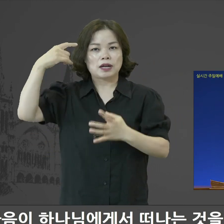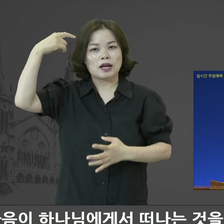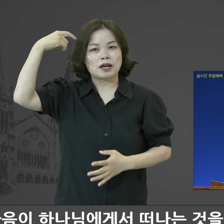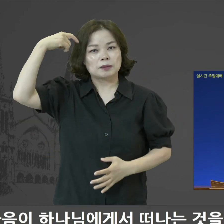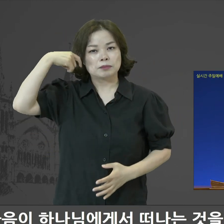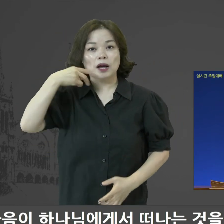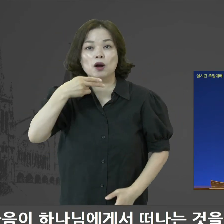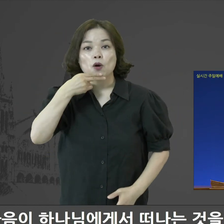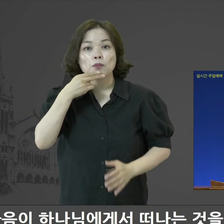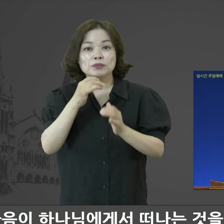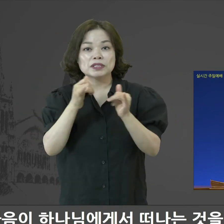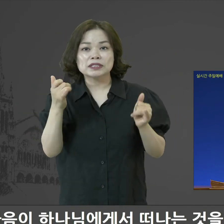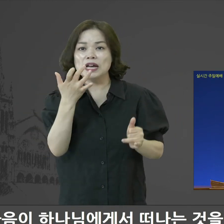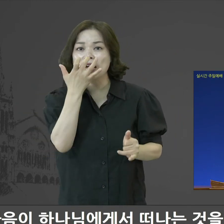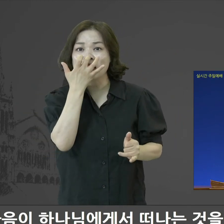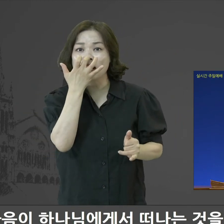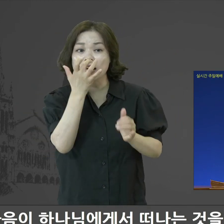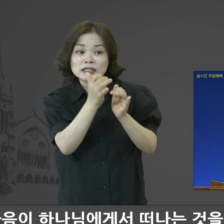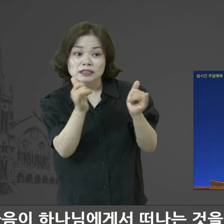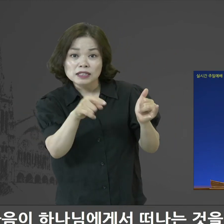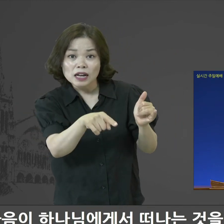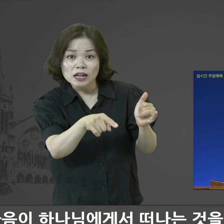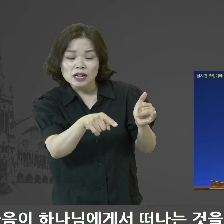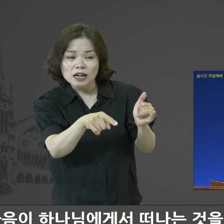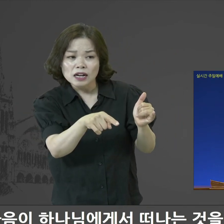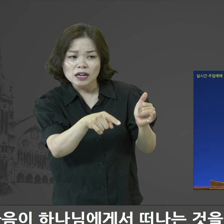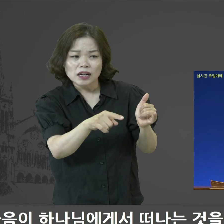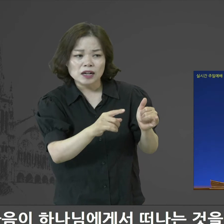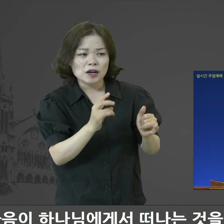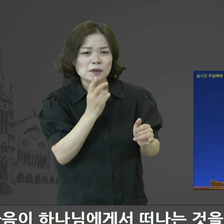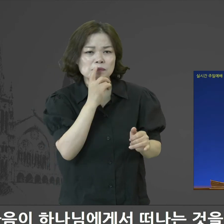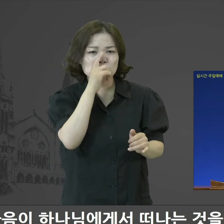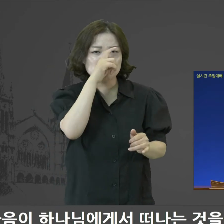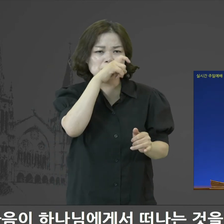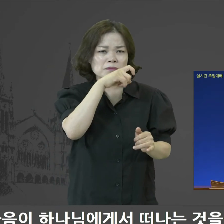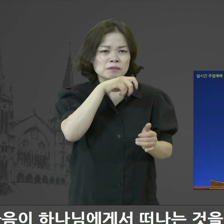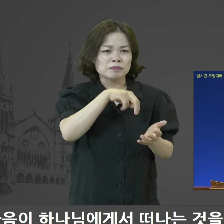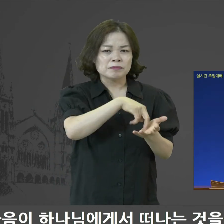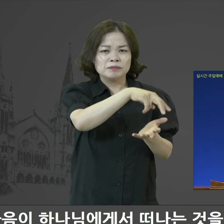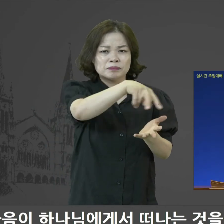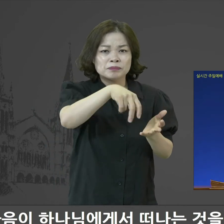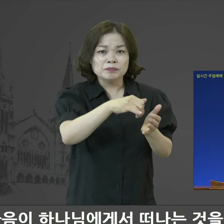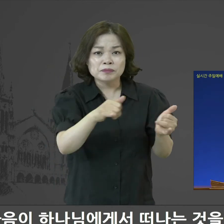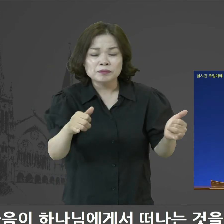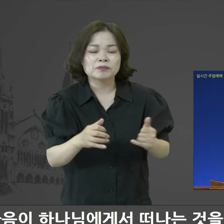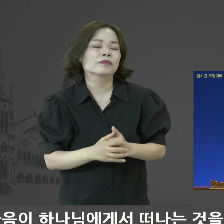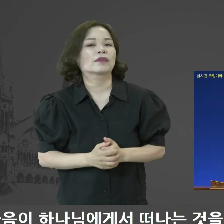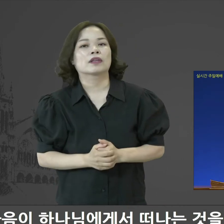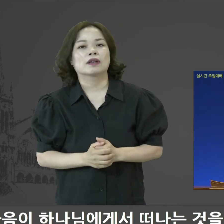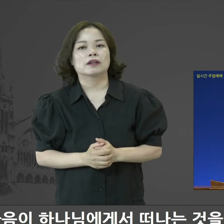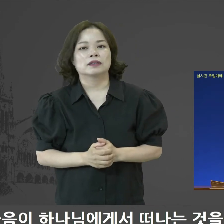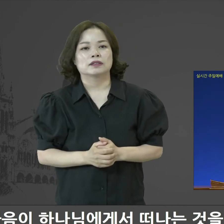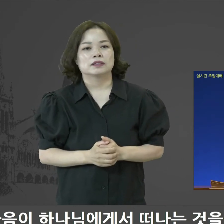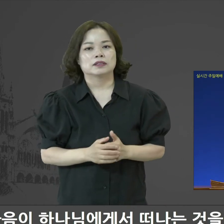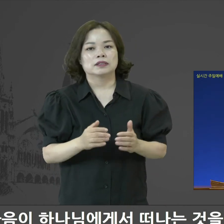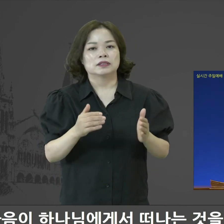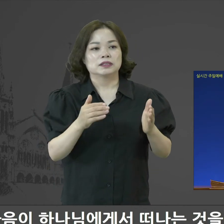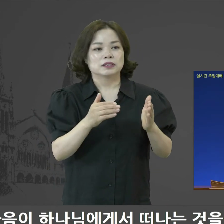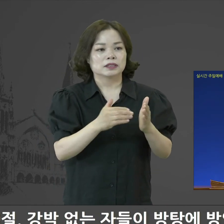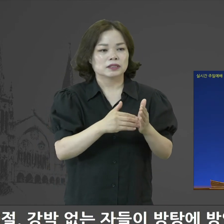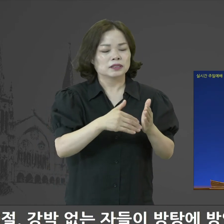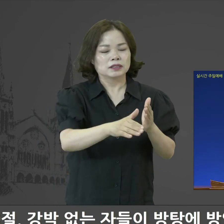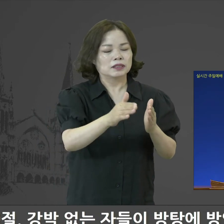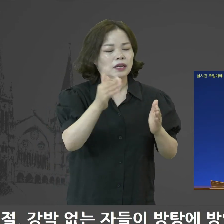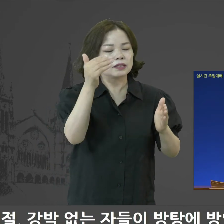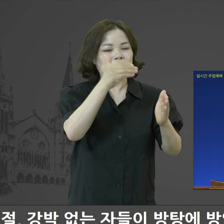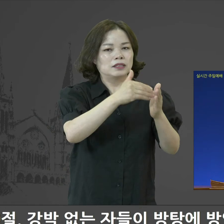되냐면 방탕에 방임하여 더러운 것을 욕심으로 행하되, 이 정도 되면 이제 아까 끝난 거죠. 여기까지 안 가셔야